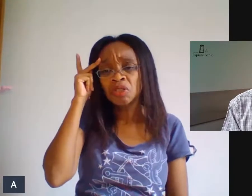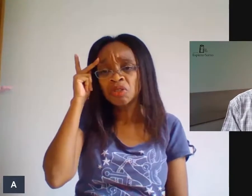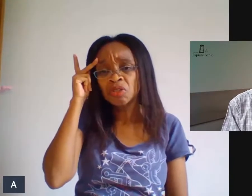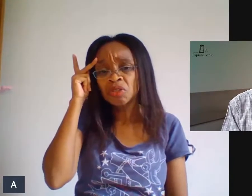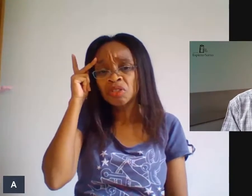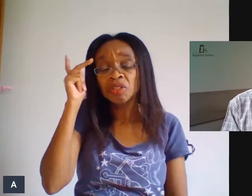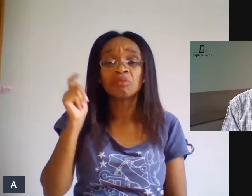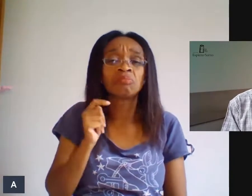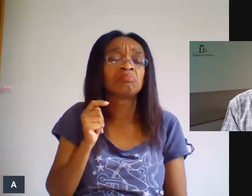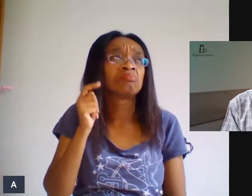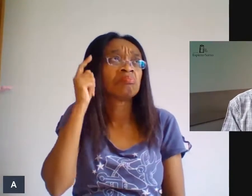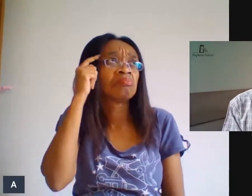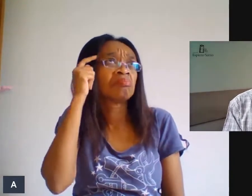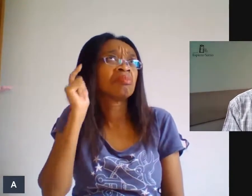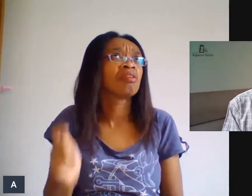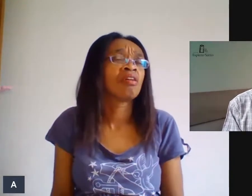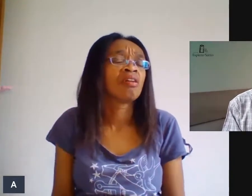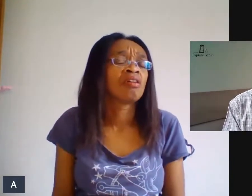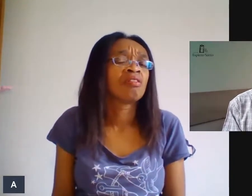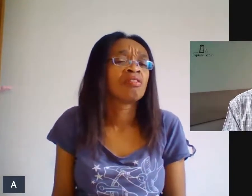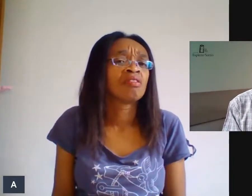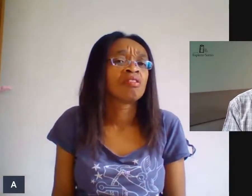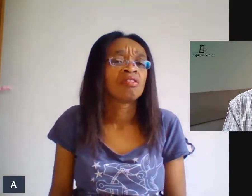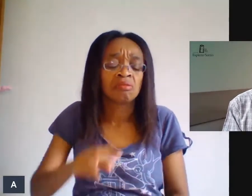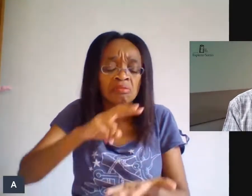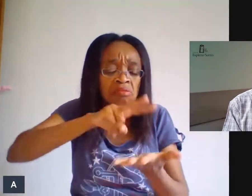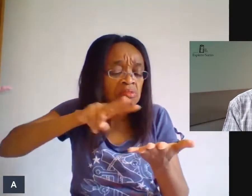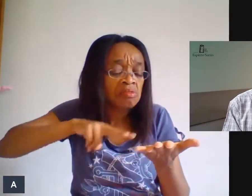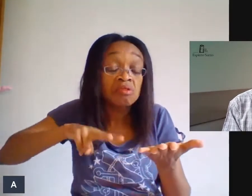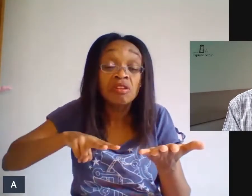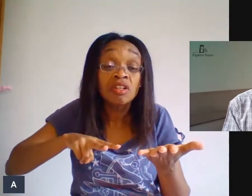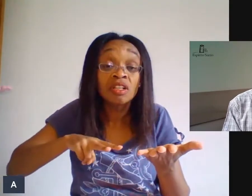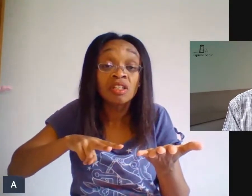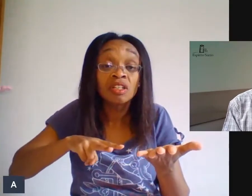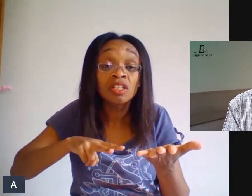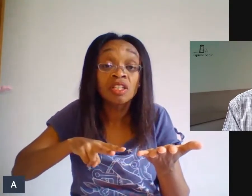Deus, que o escritor sagrado